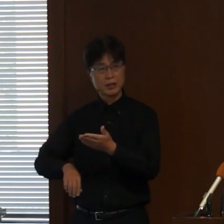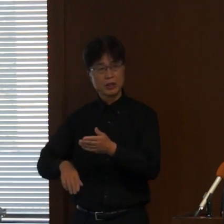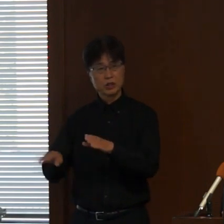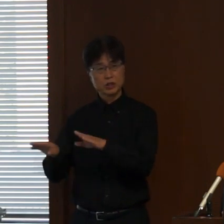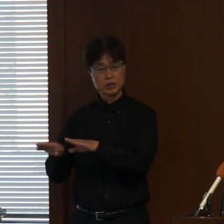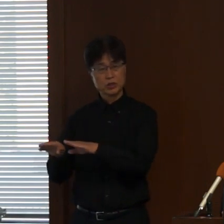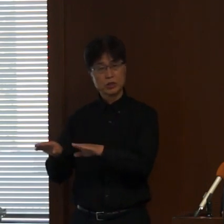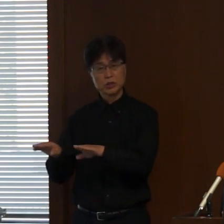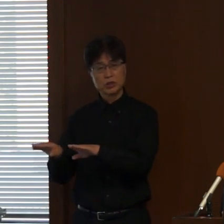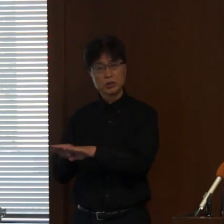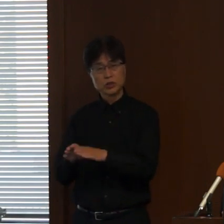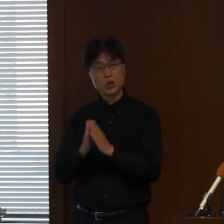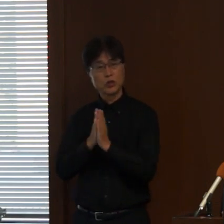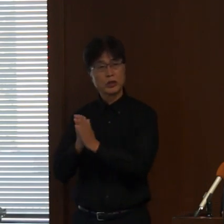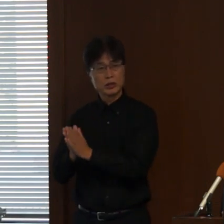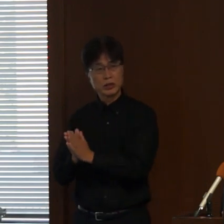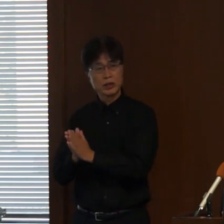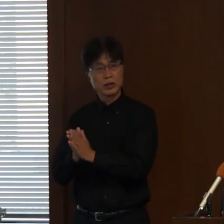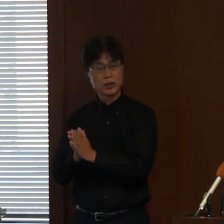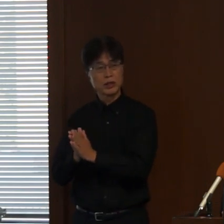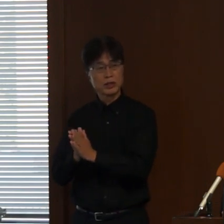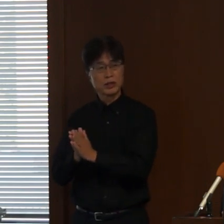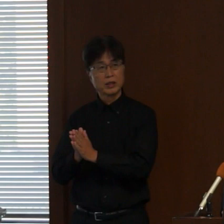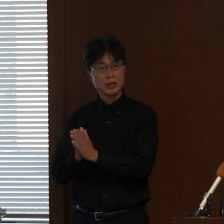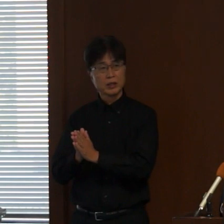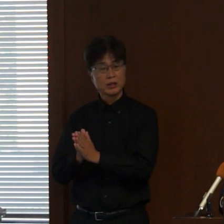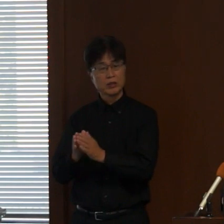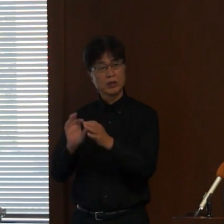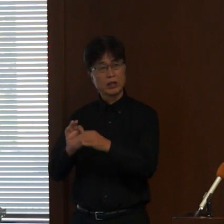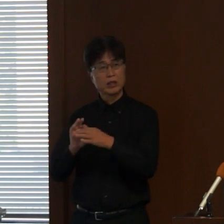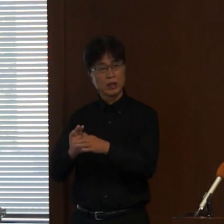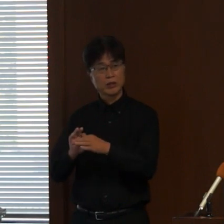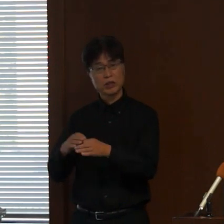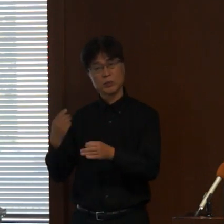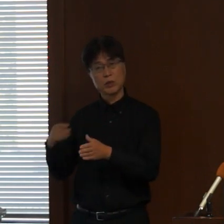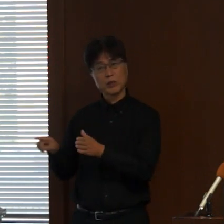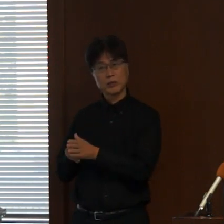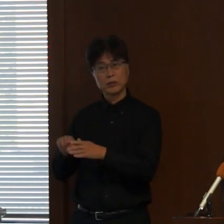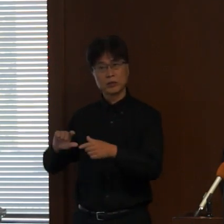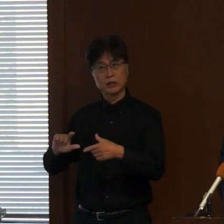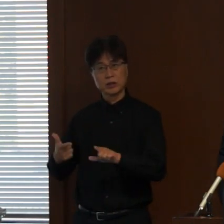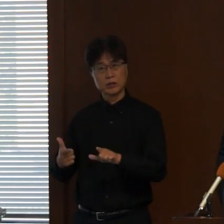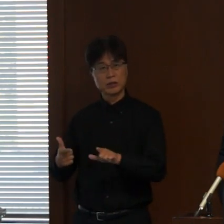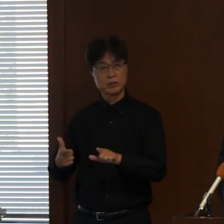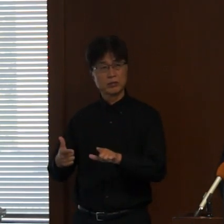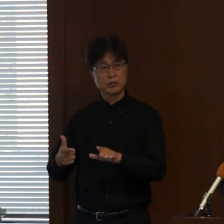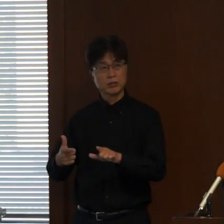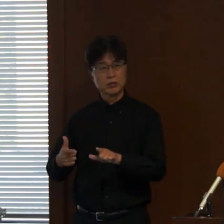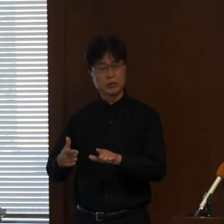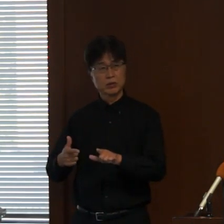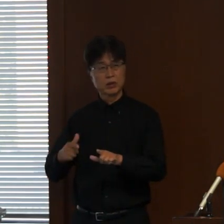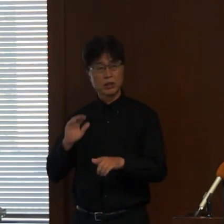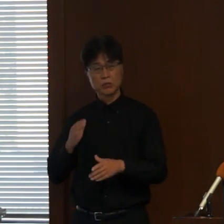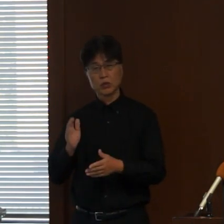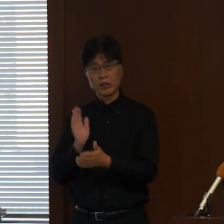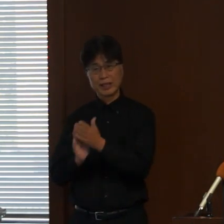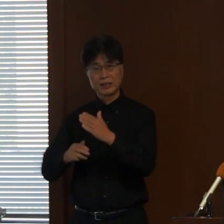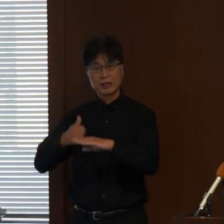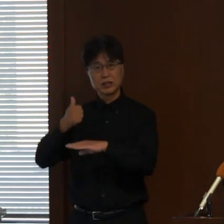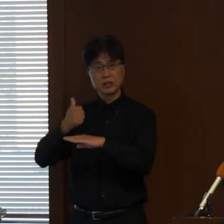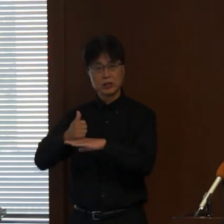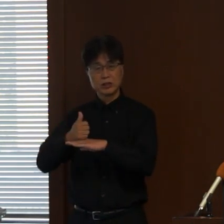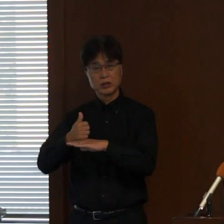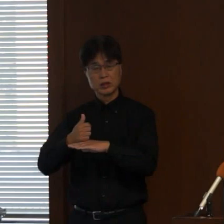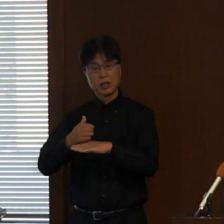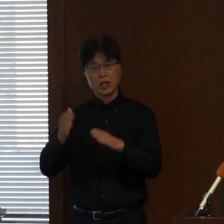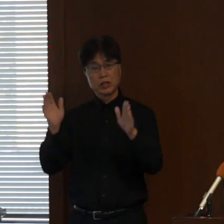との法的根拠という部分では今までの状況とは変わってくると思うんですが、それでも、知事はそのナイトクラブ系